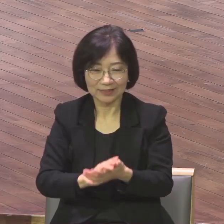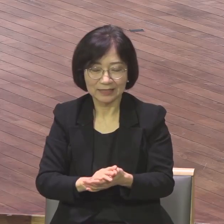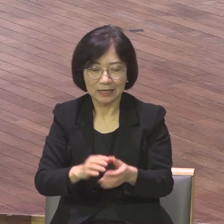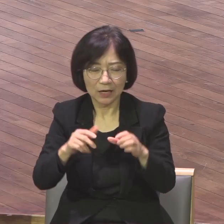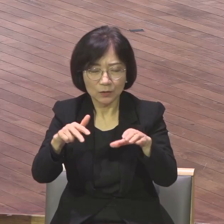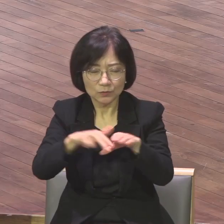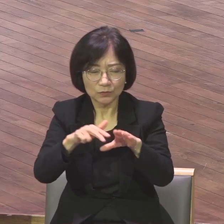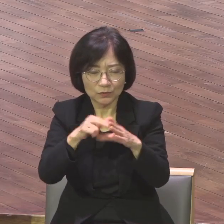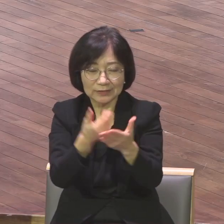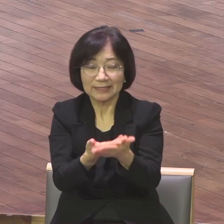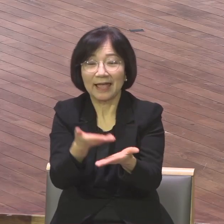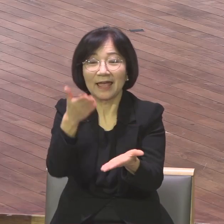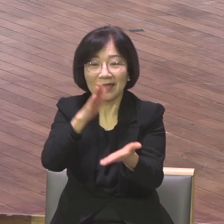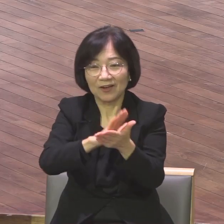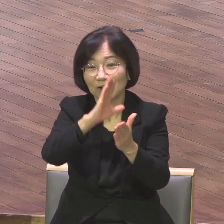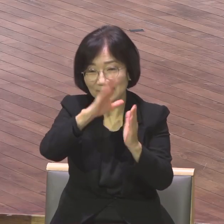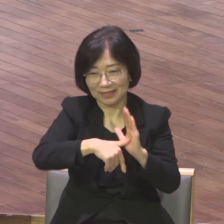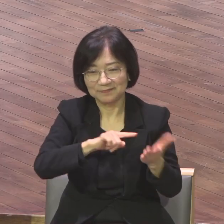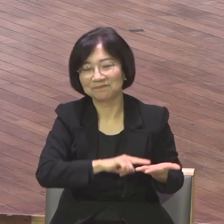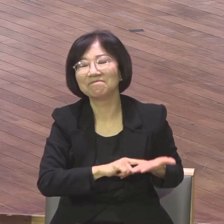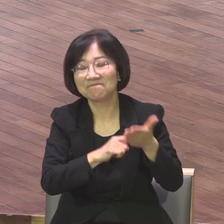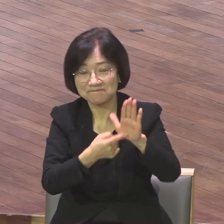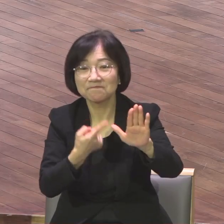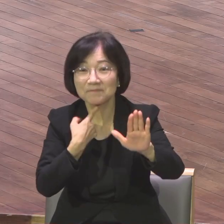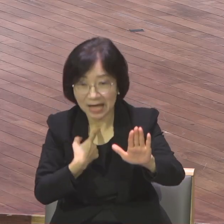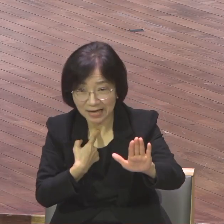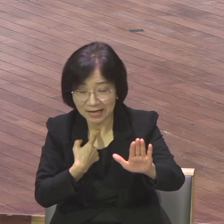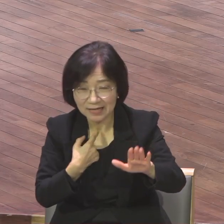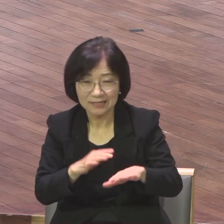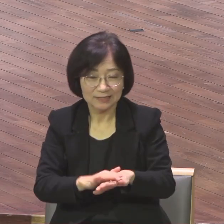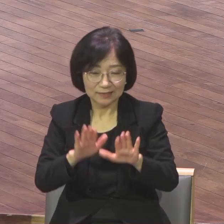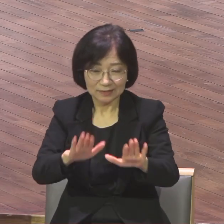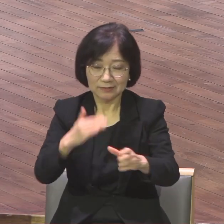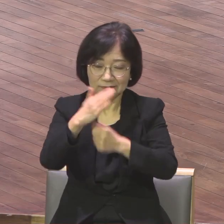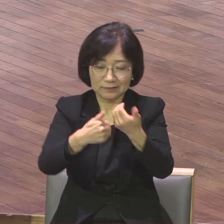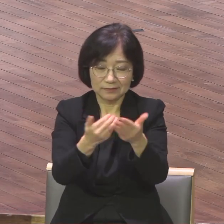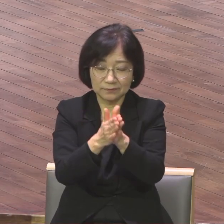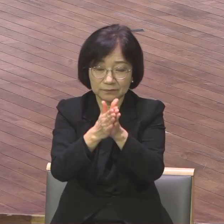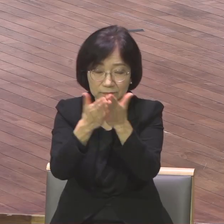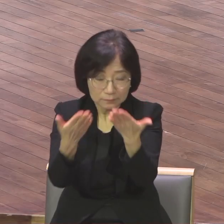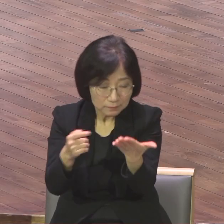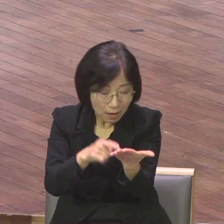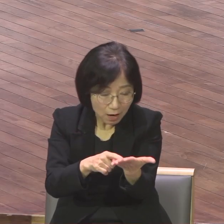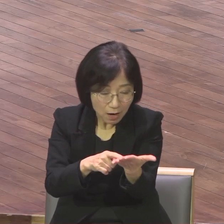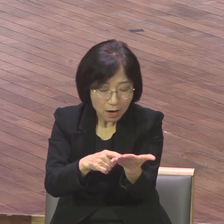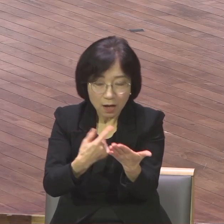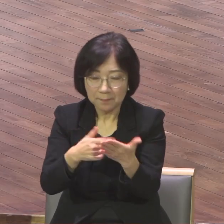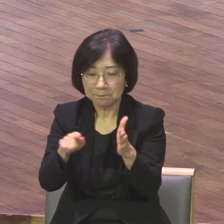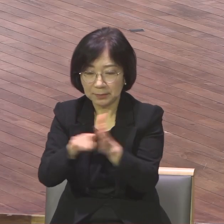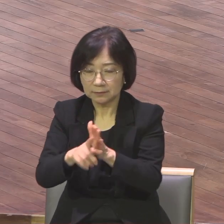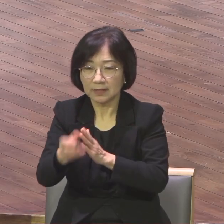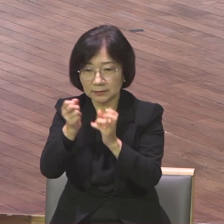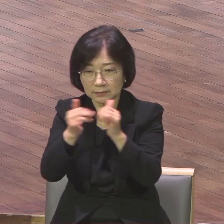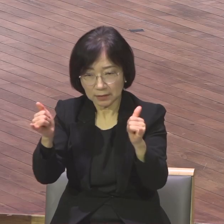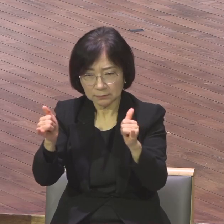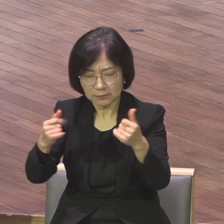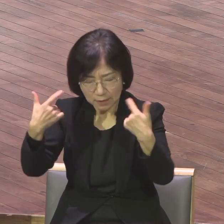됐지만은 사실은 이 성경에 기록된 믿음의 인물들이 다 보여준 내용이에요.